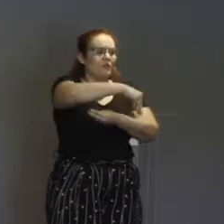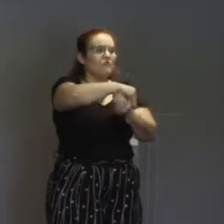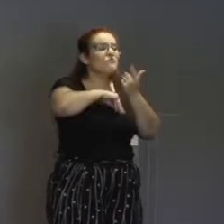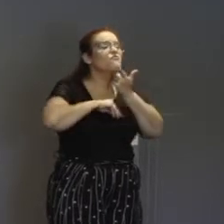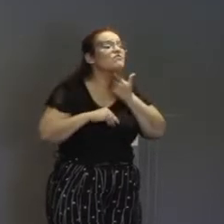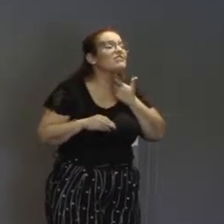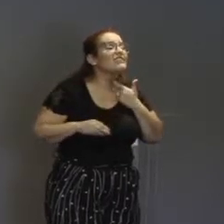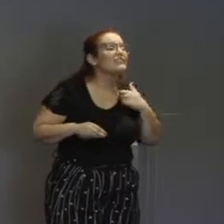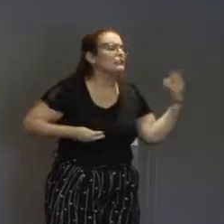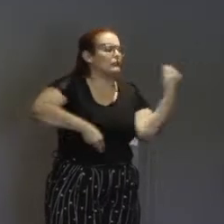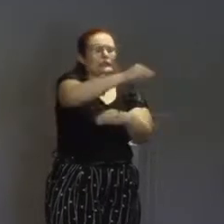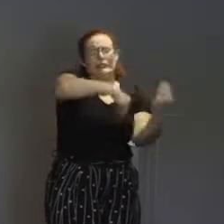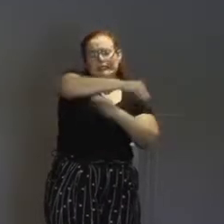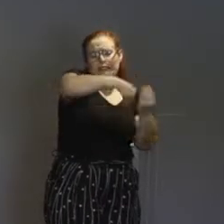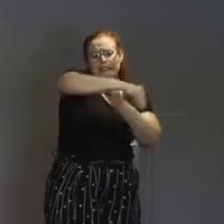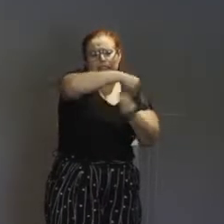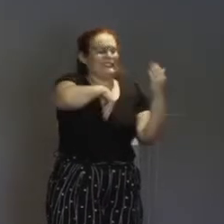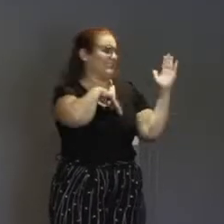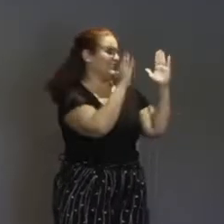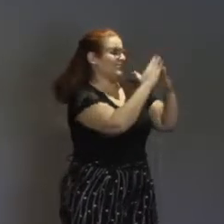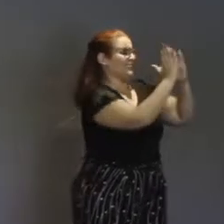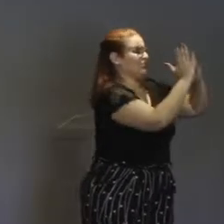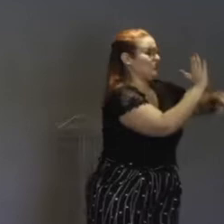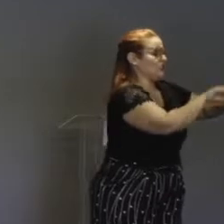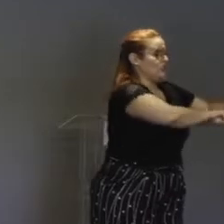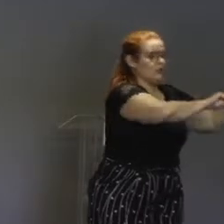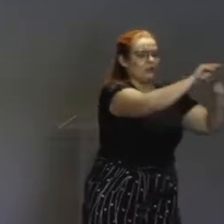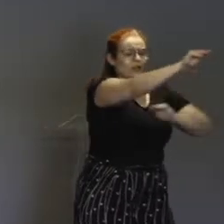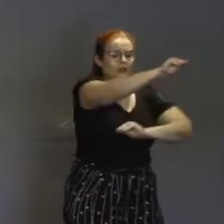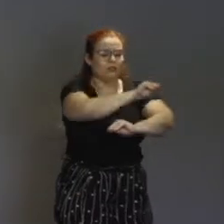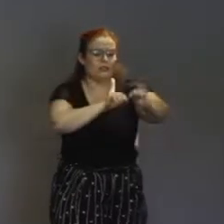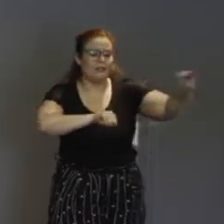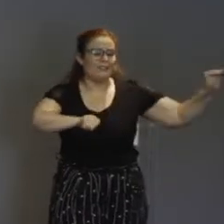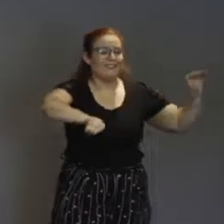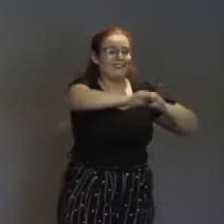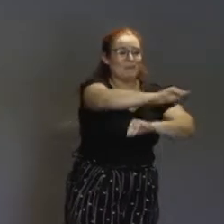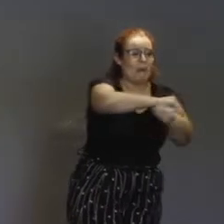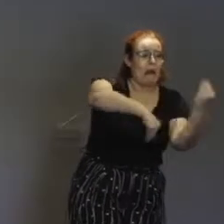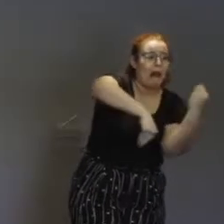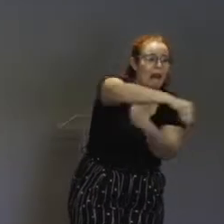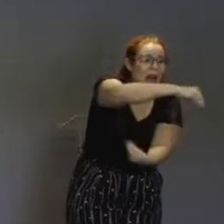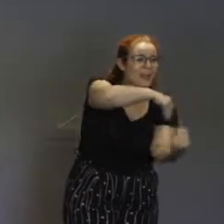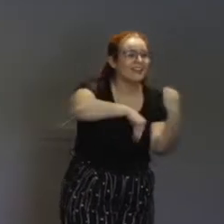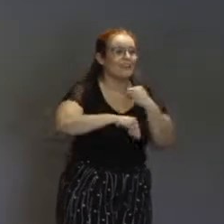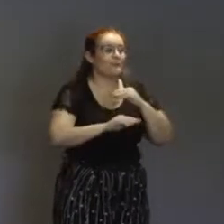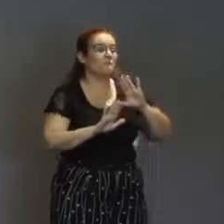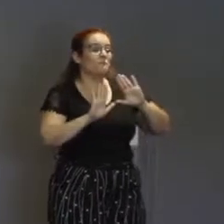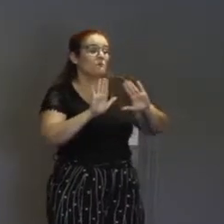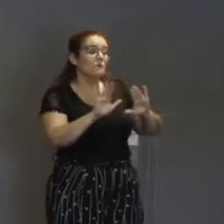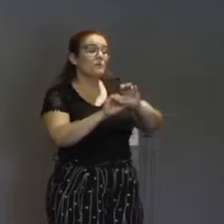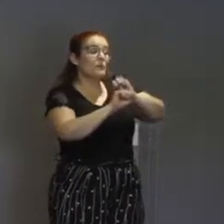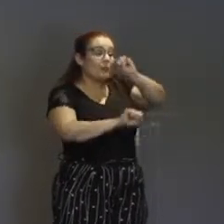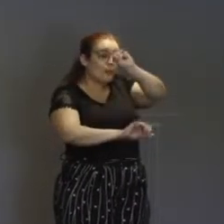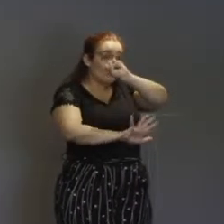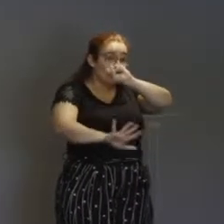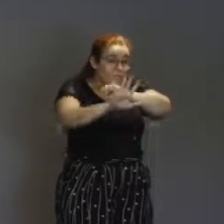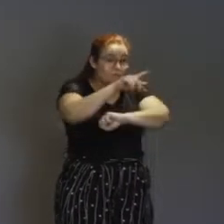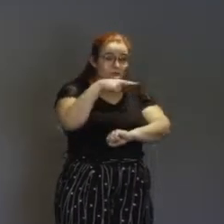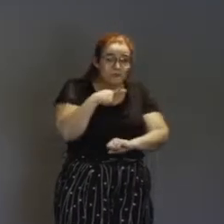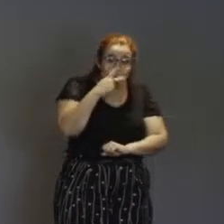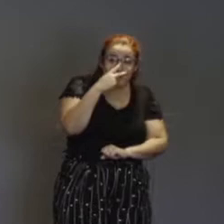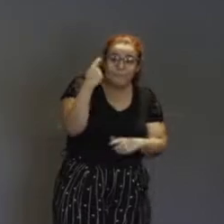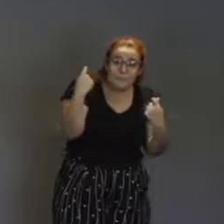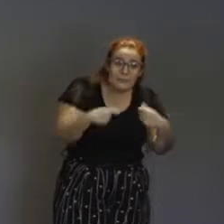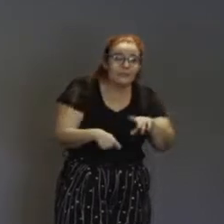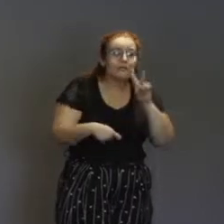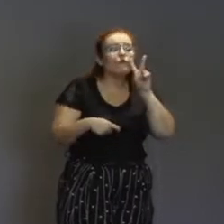bater, né, e tirar a residência daqui, emprego daqui, botar todo mundo misturado. Mas os mapas, eu acho que é isso que a gente tem que ver. É o